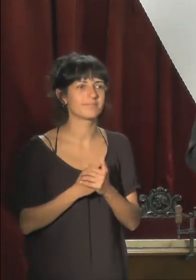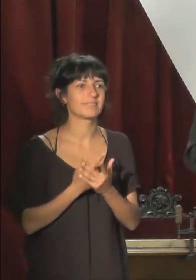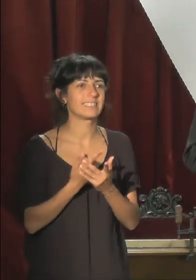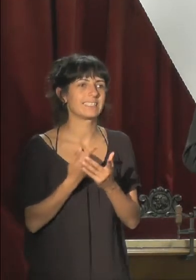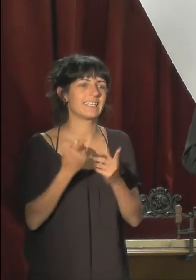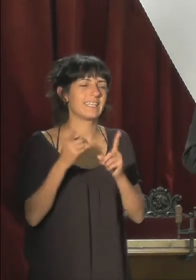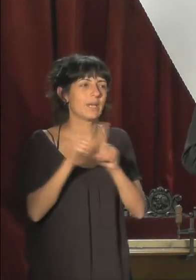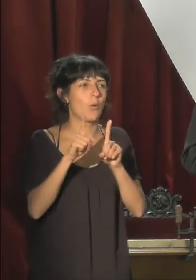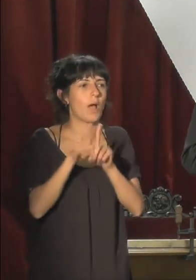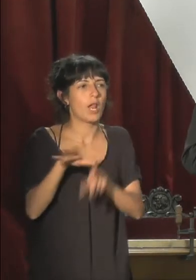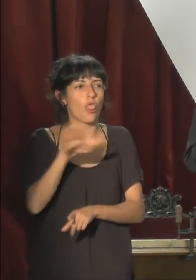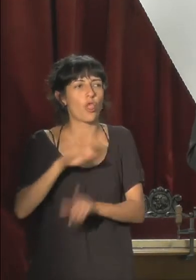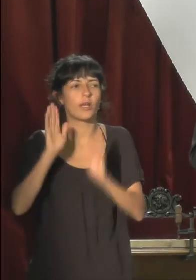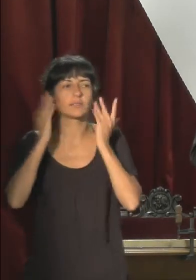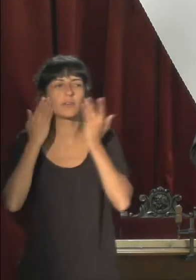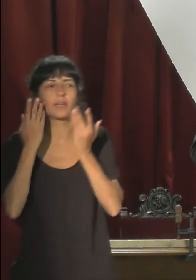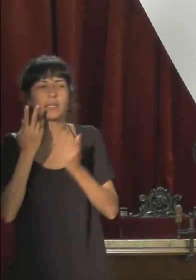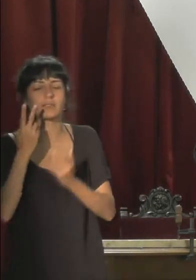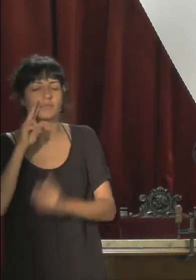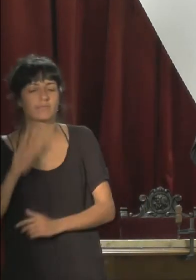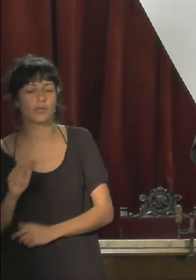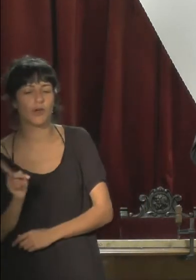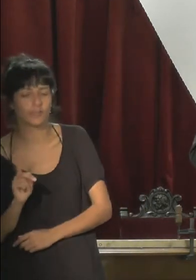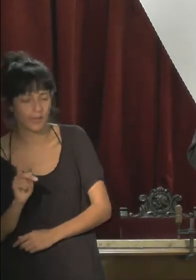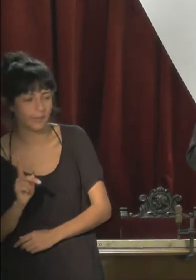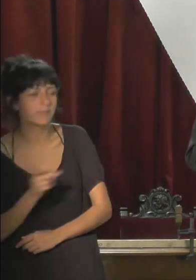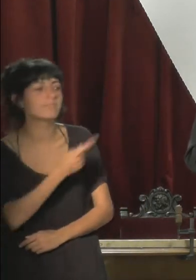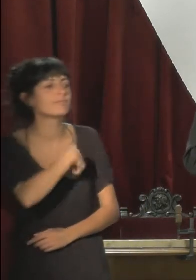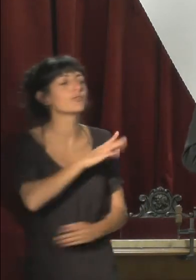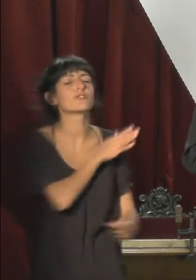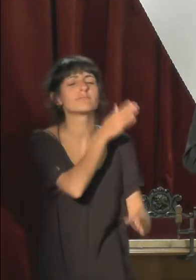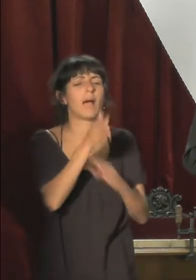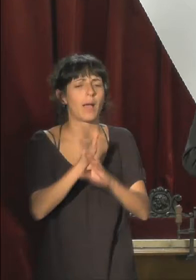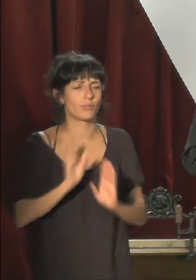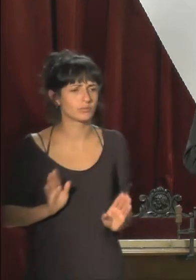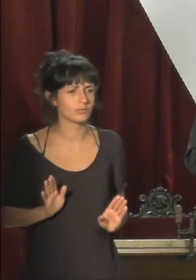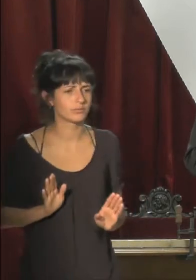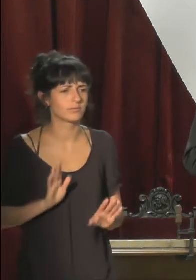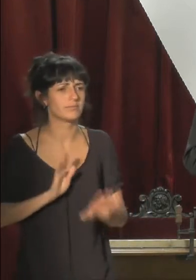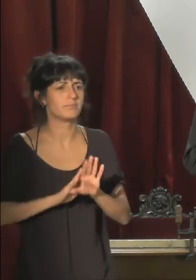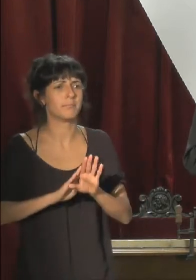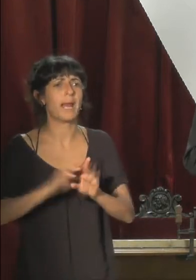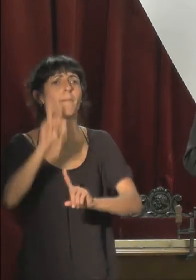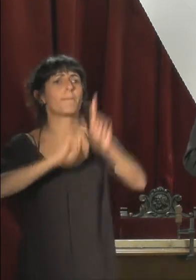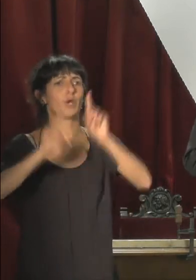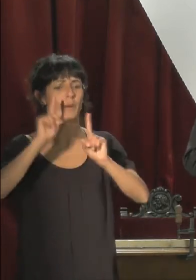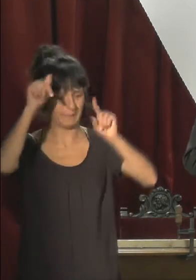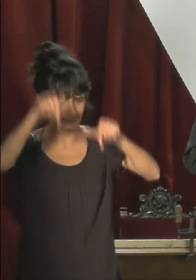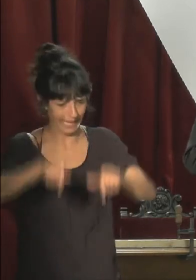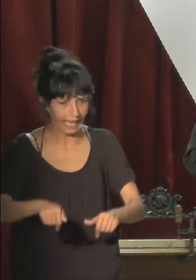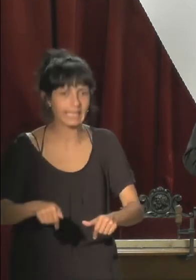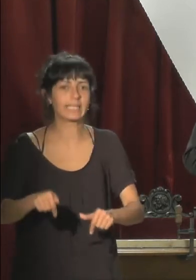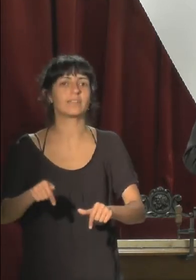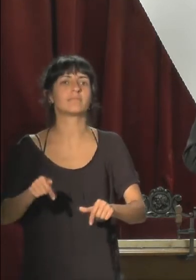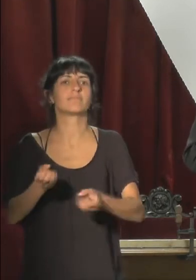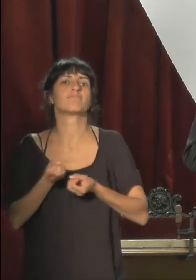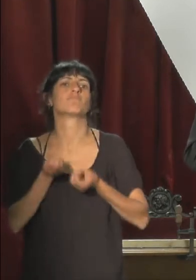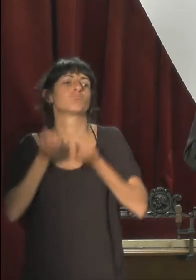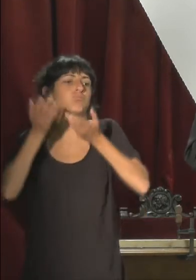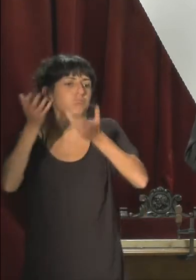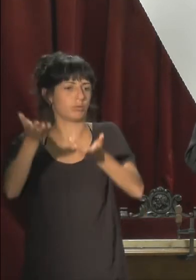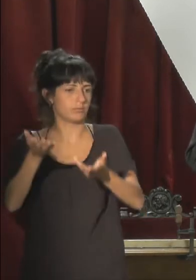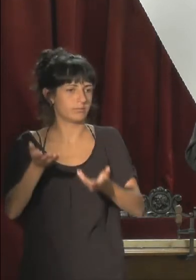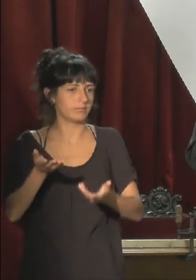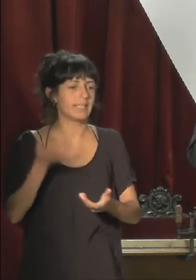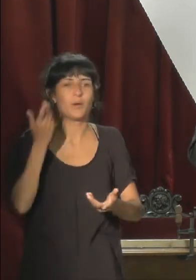do Congreso, para levarmos alí os problemas de Galiza, procurando a súa solución en ben da xente, das clases populares do pobo agredido, dos